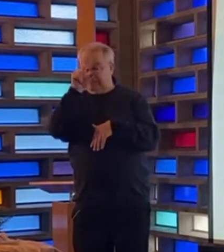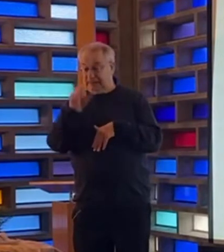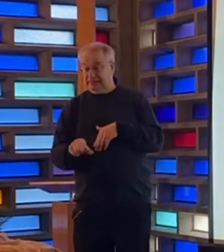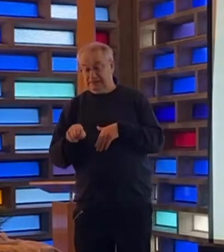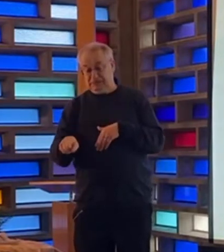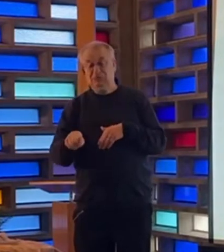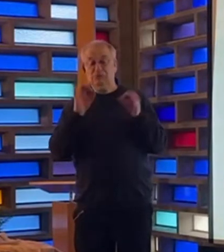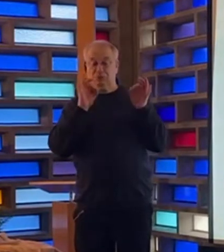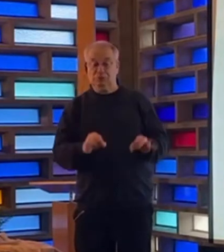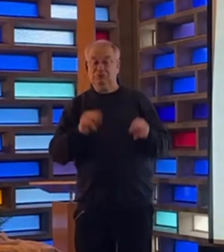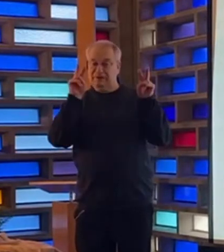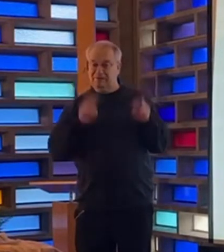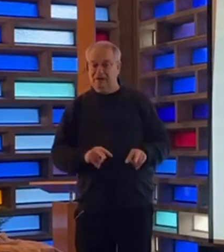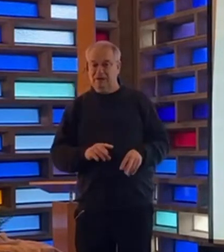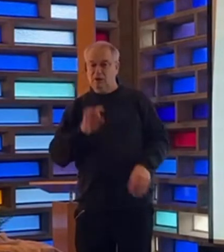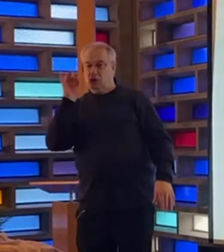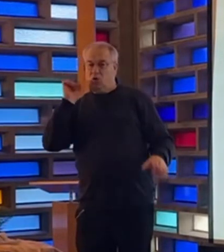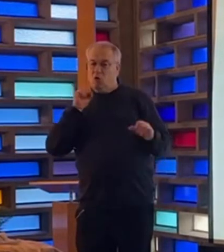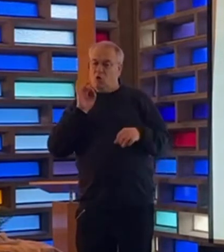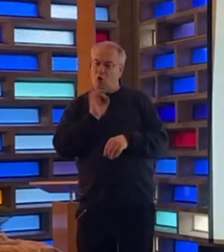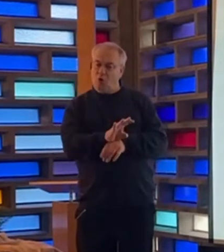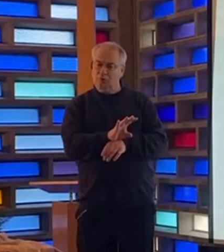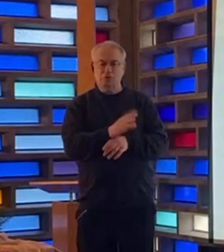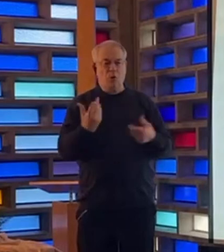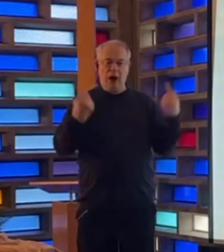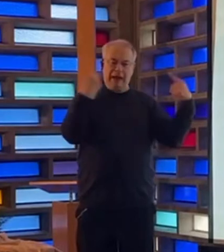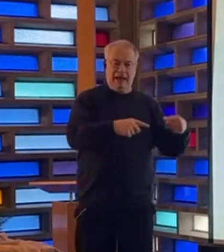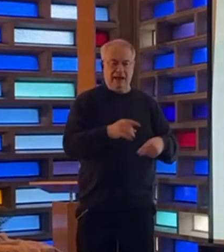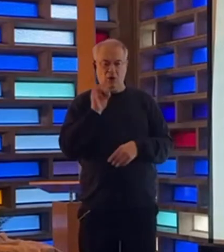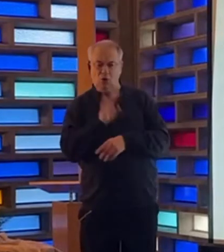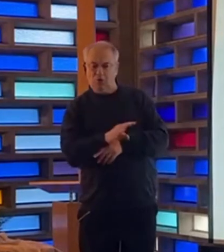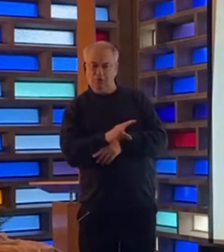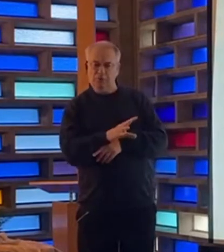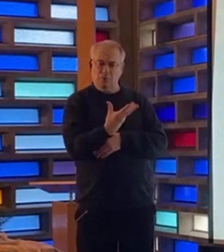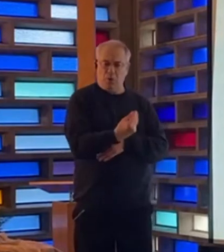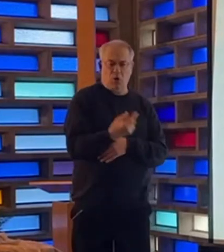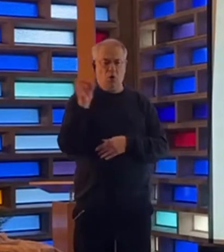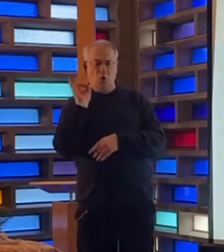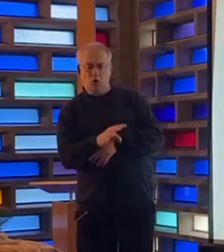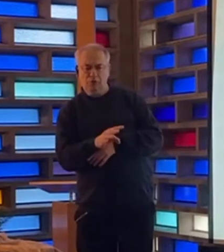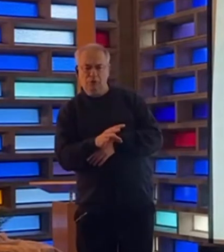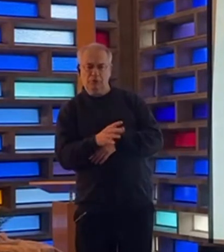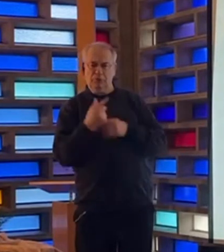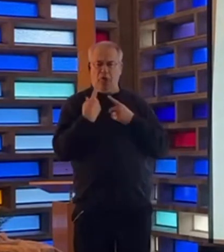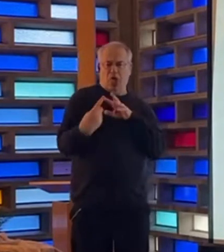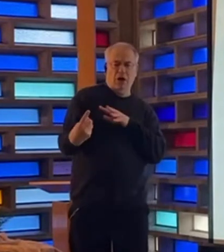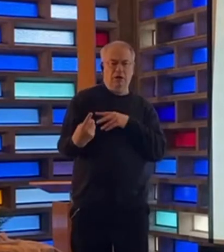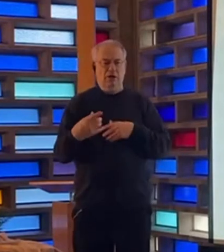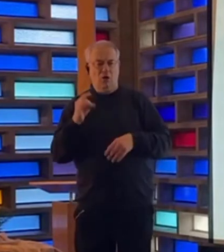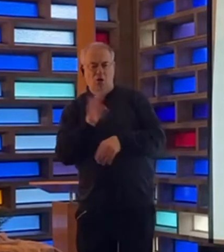qui refuse la guerre, la peur, l'exclusion et la haine. Et